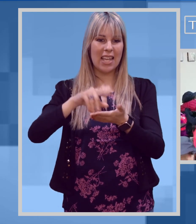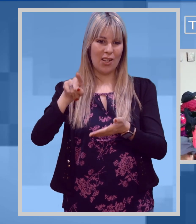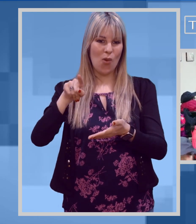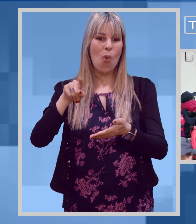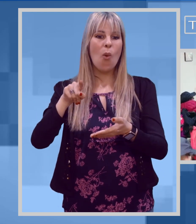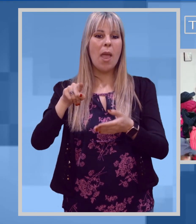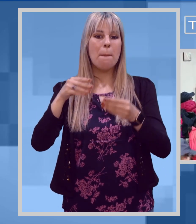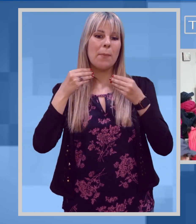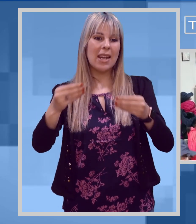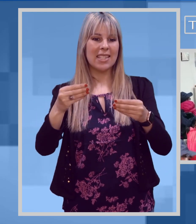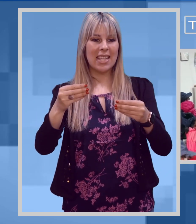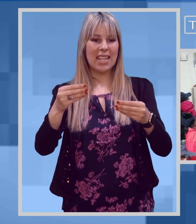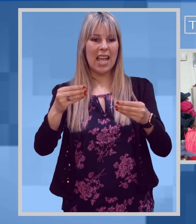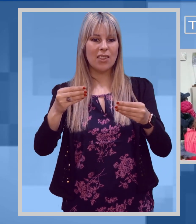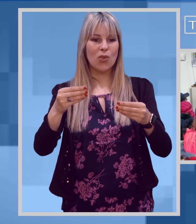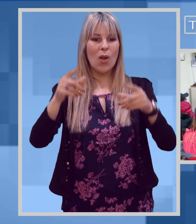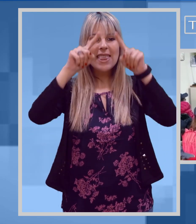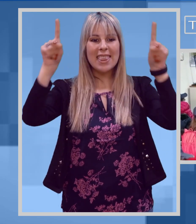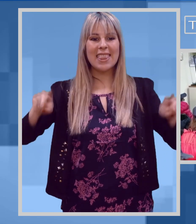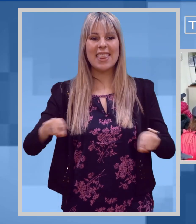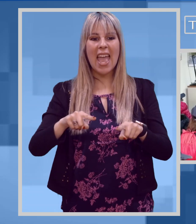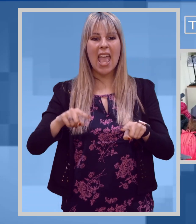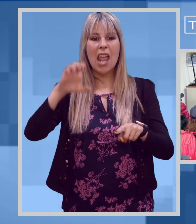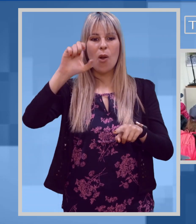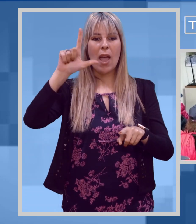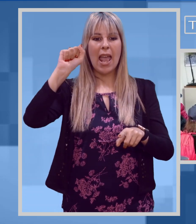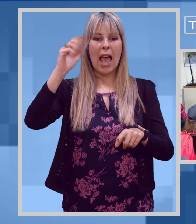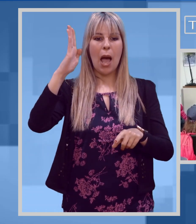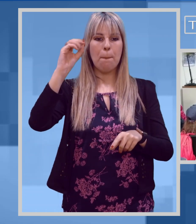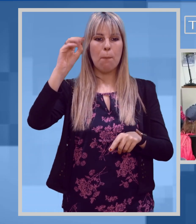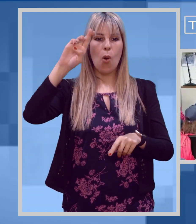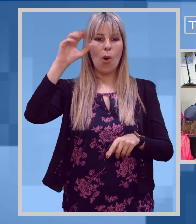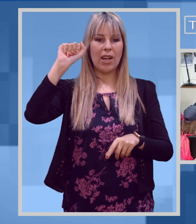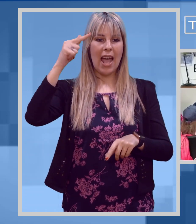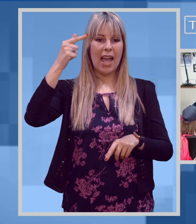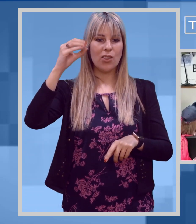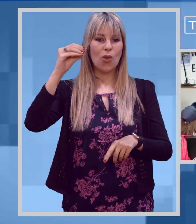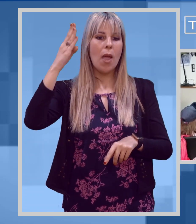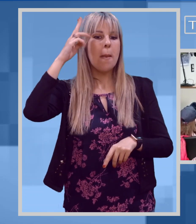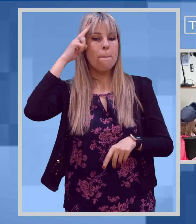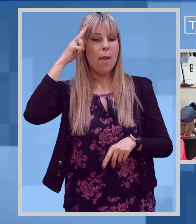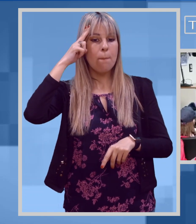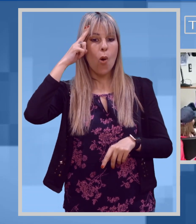quale hanno presentato il loro telo elaborato in memoria di Emanuele Allui,